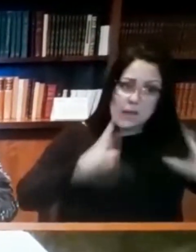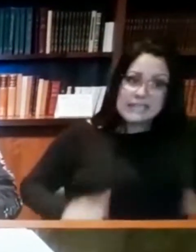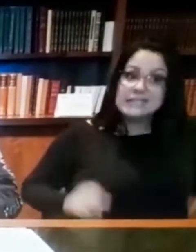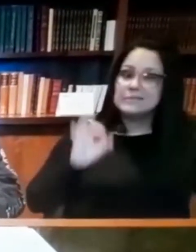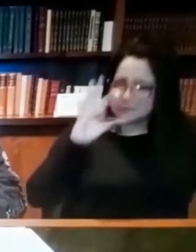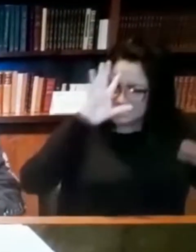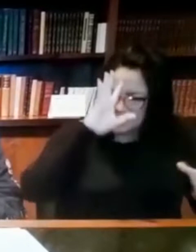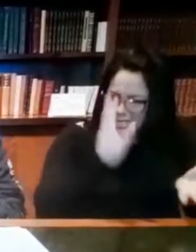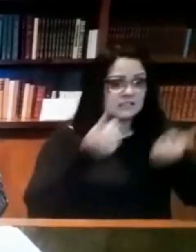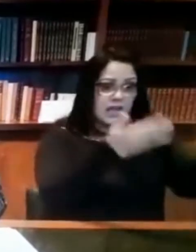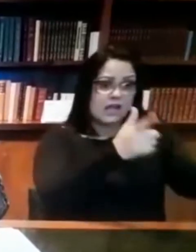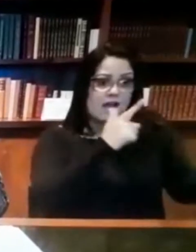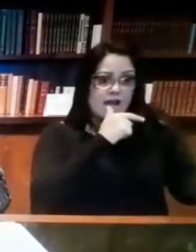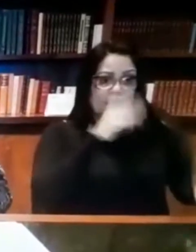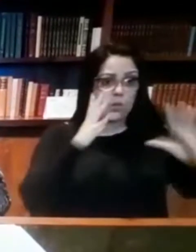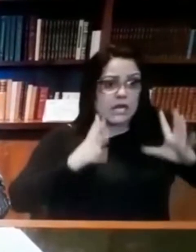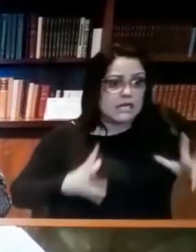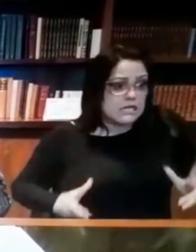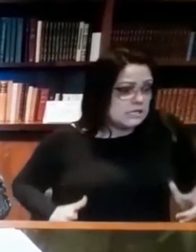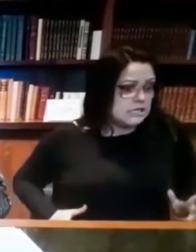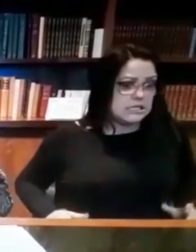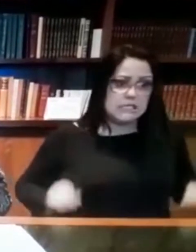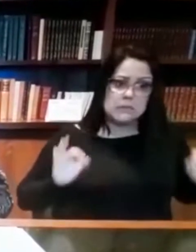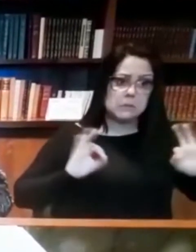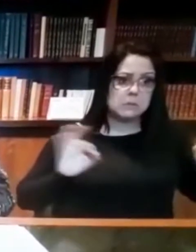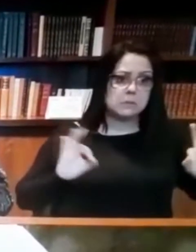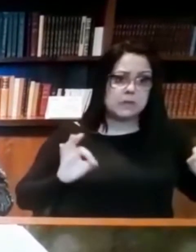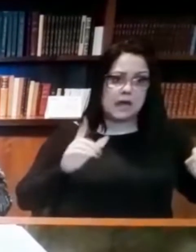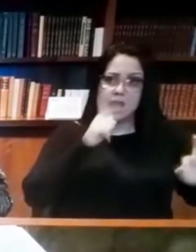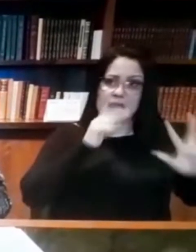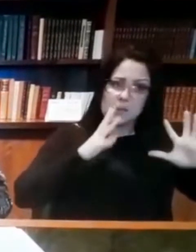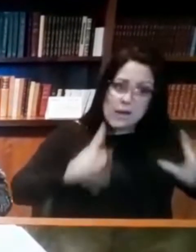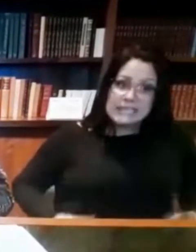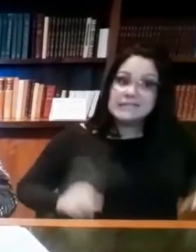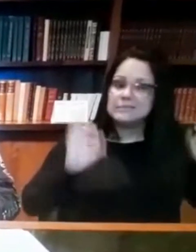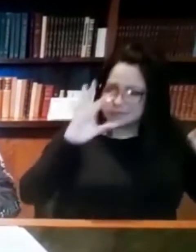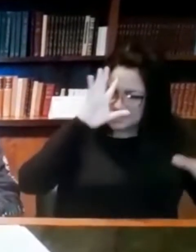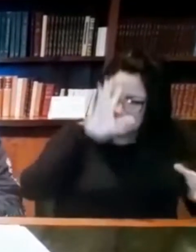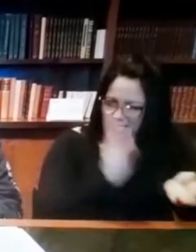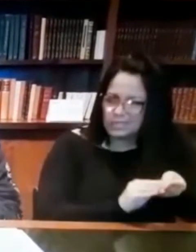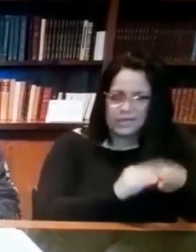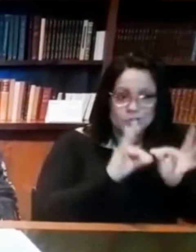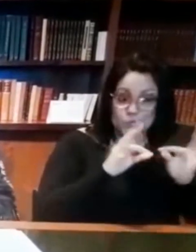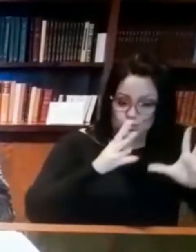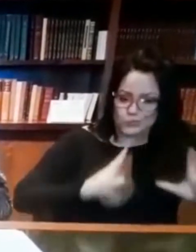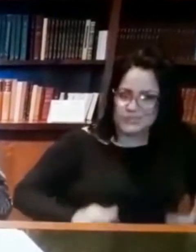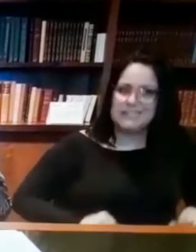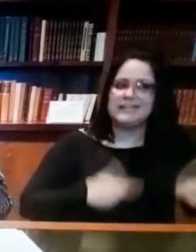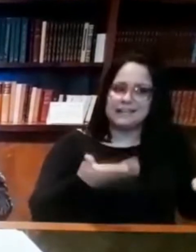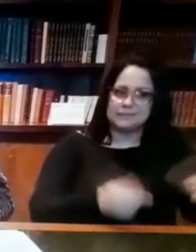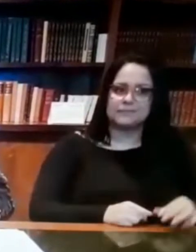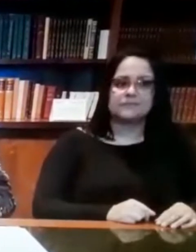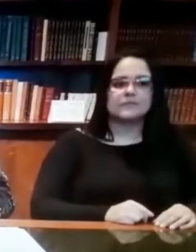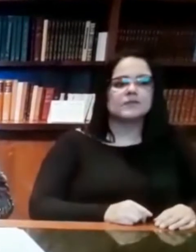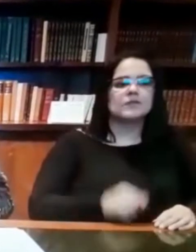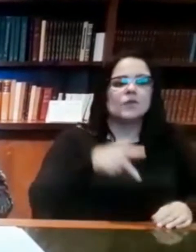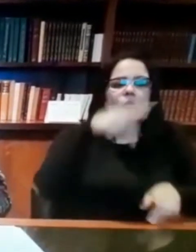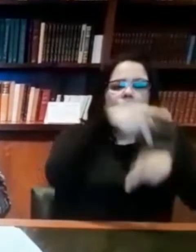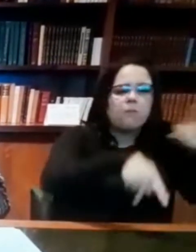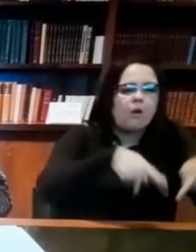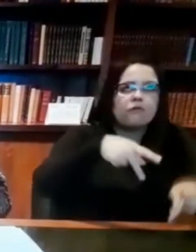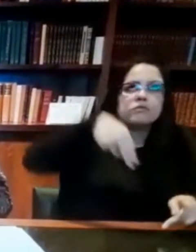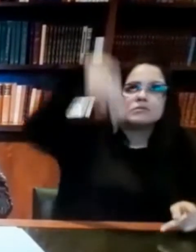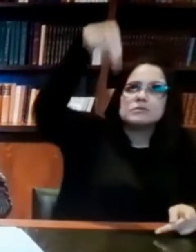lá. Limpinho em todos os sentidos, né? Está chegando água limpa lá. E o povo nordestino merece toda